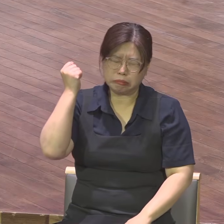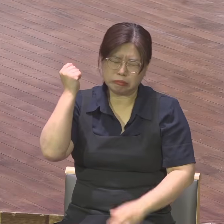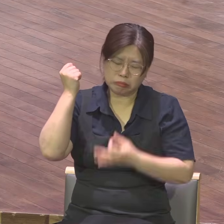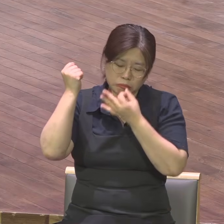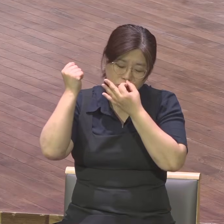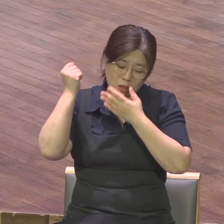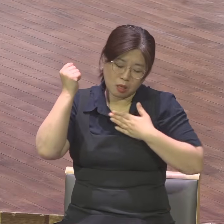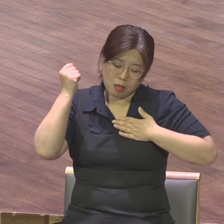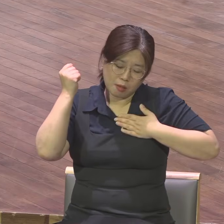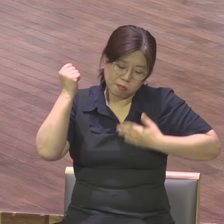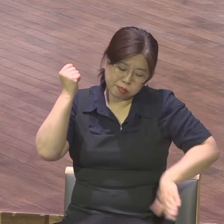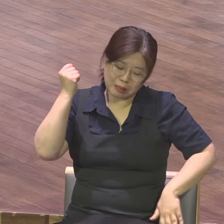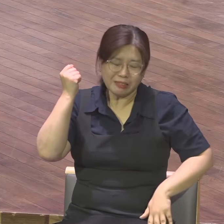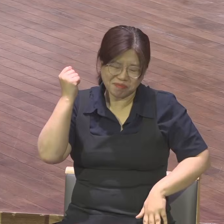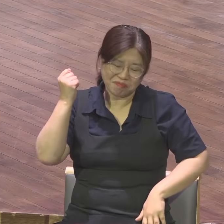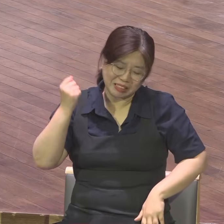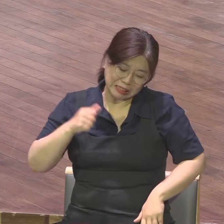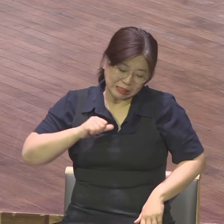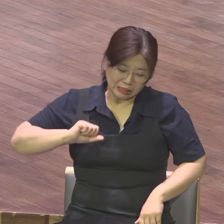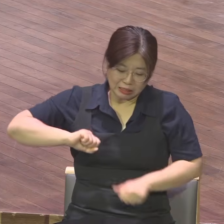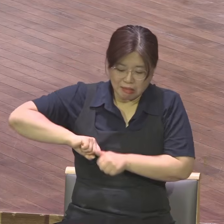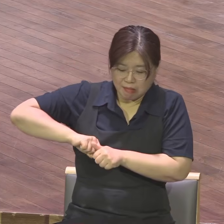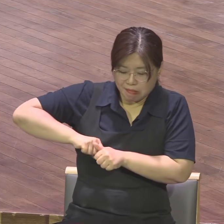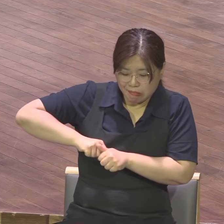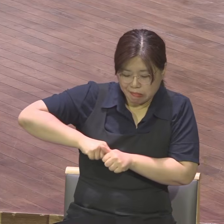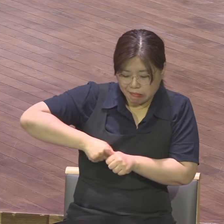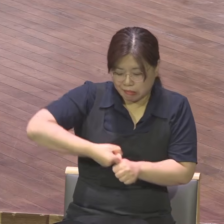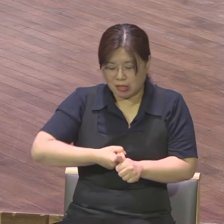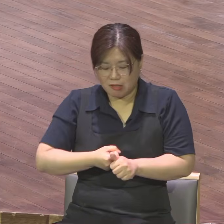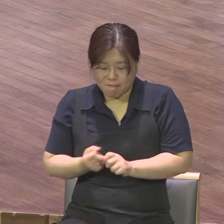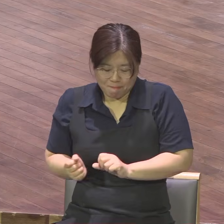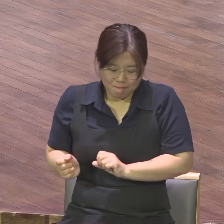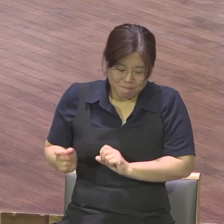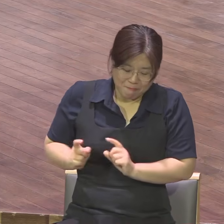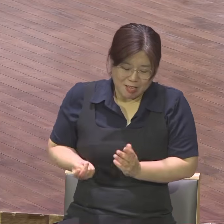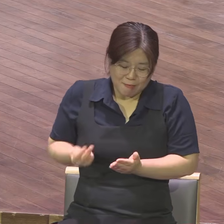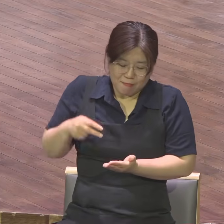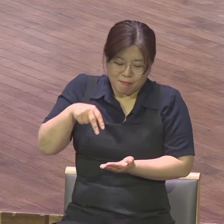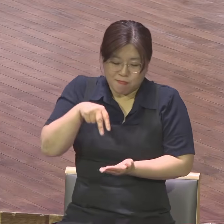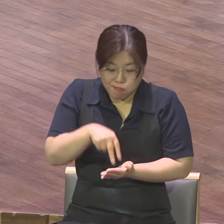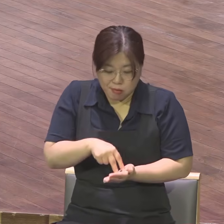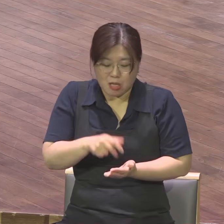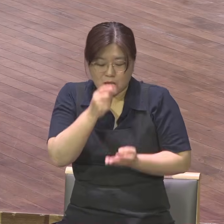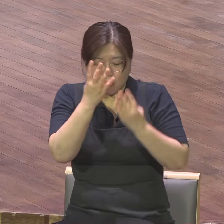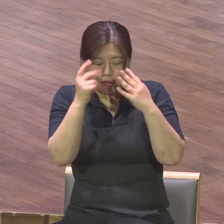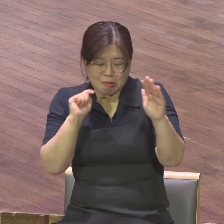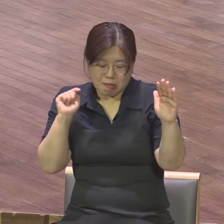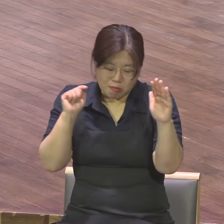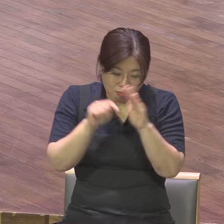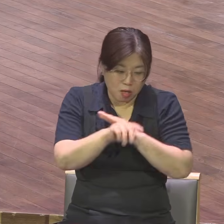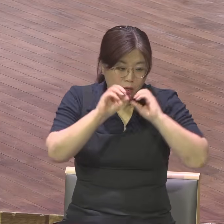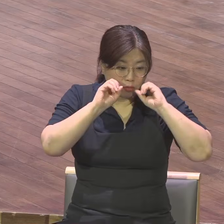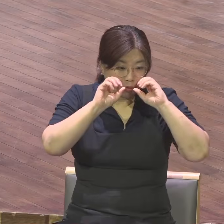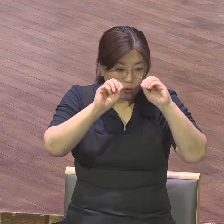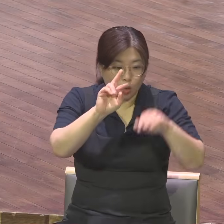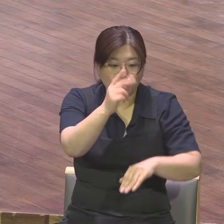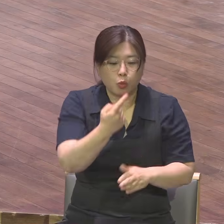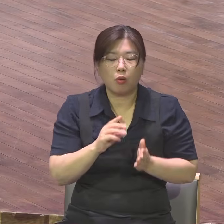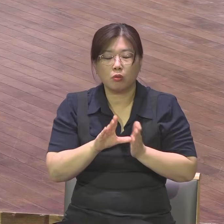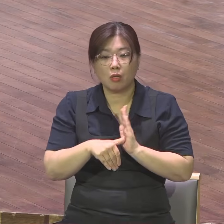나간 자는 기쁨으로 거두려다. 정녕 눈물을 흘리며 복음을 증거하는